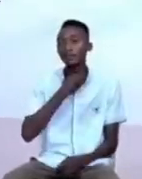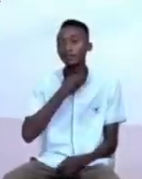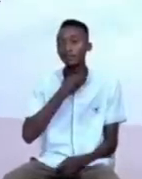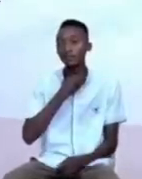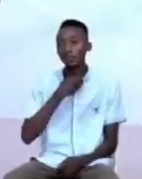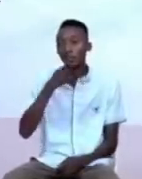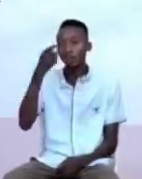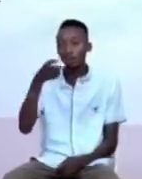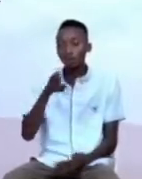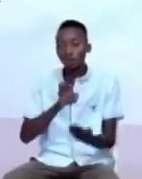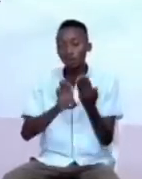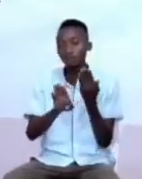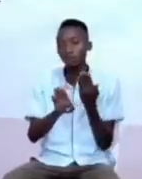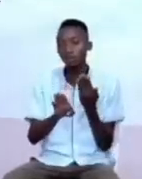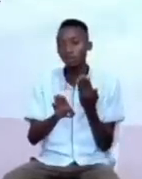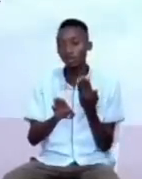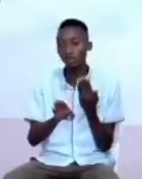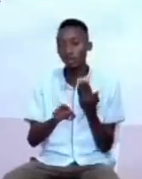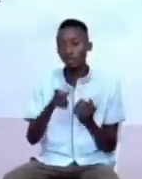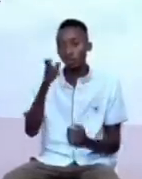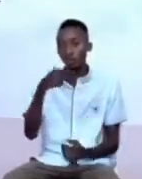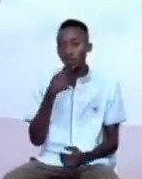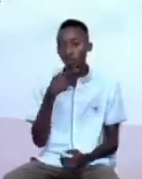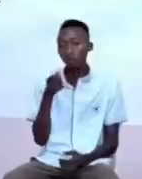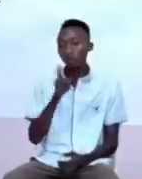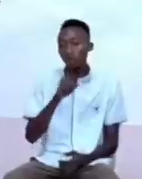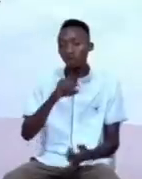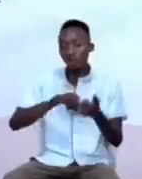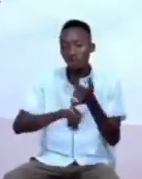ukawa hivi. Wewe una rafiki na mchungaji. Wewe mwizi kabisa. Wakati huo